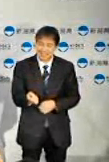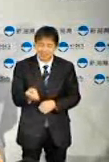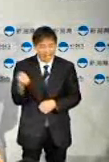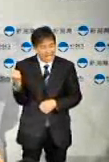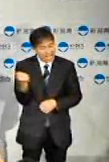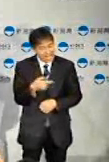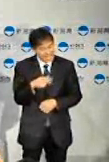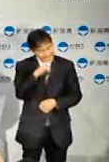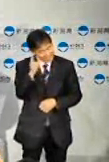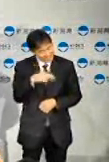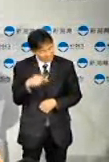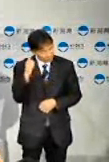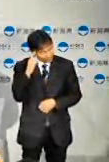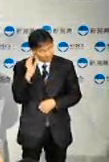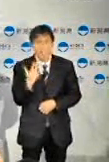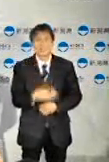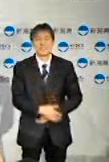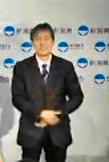早いと思いますが、